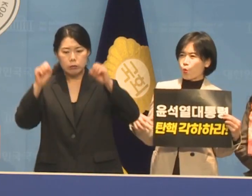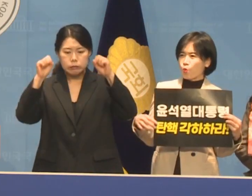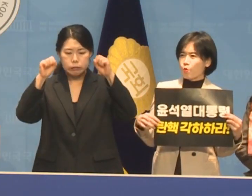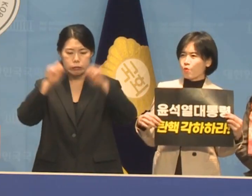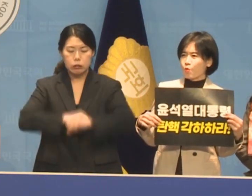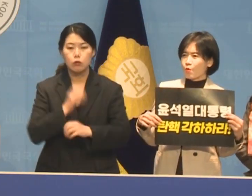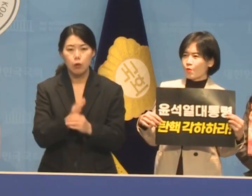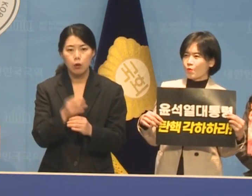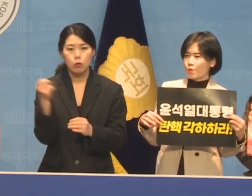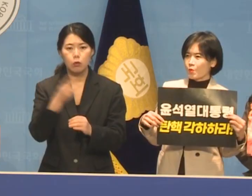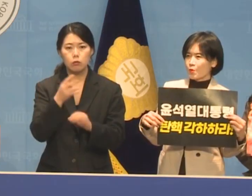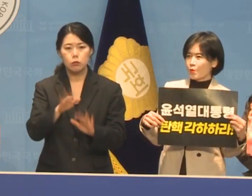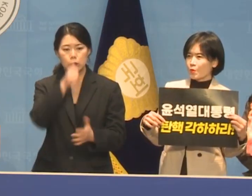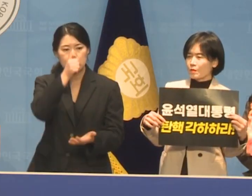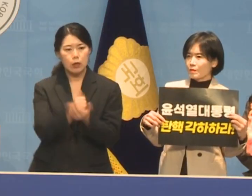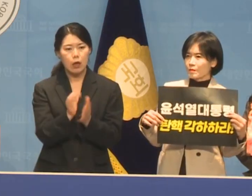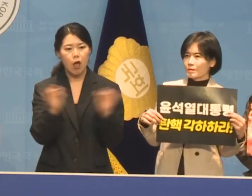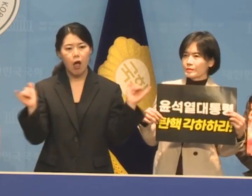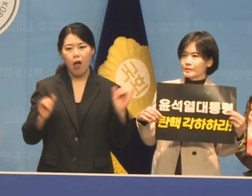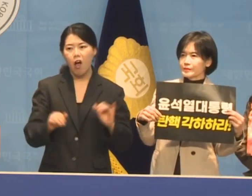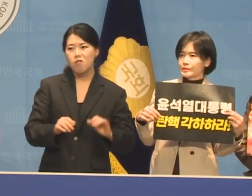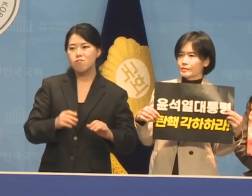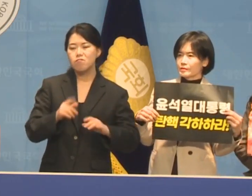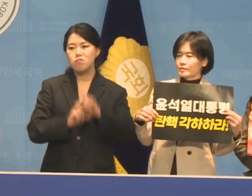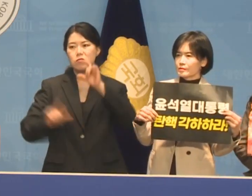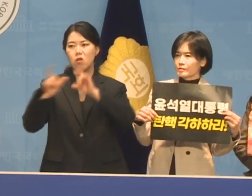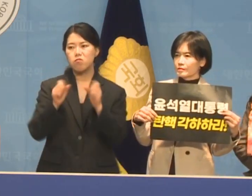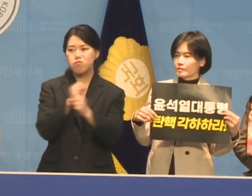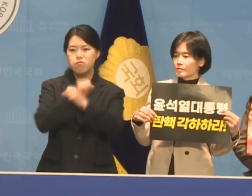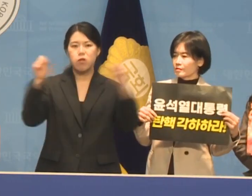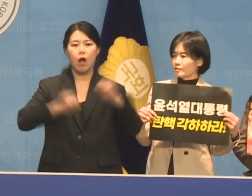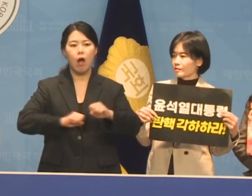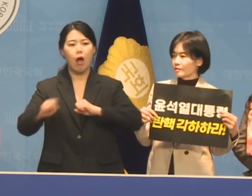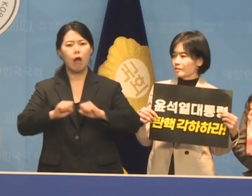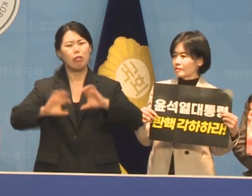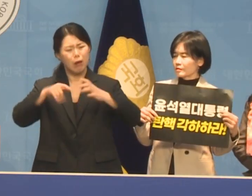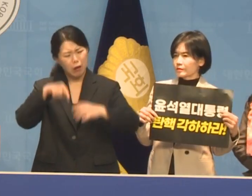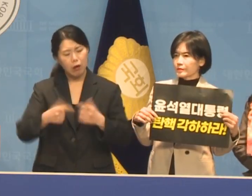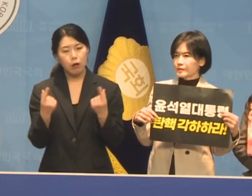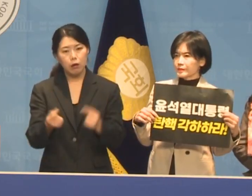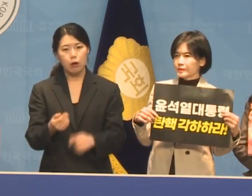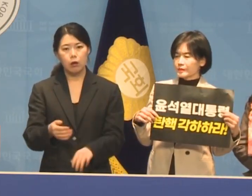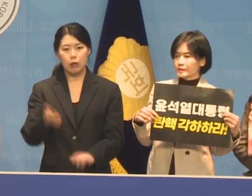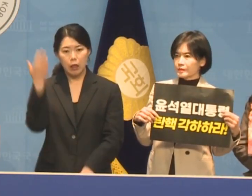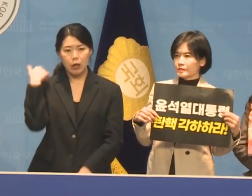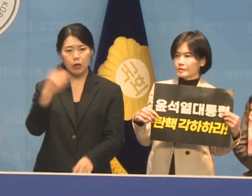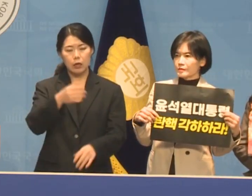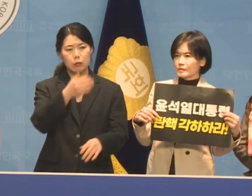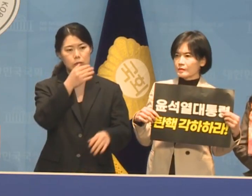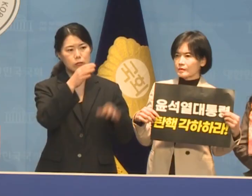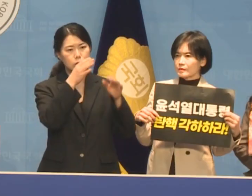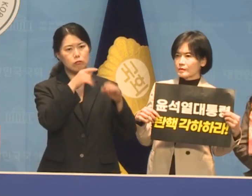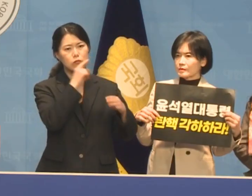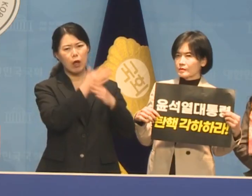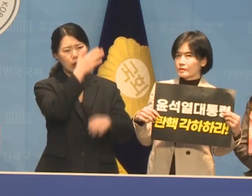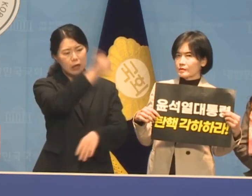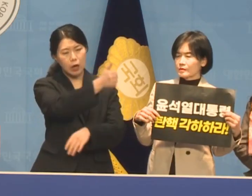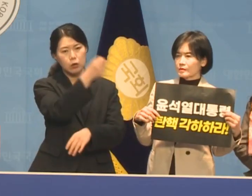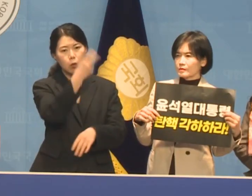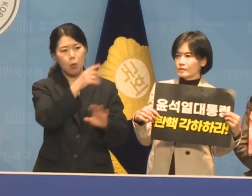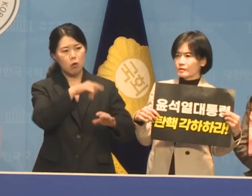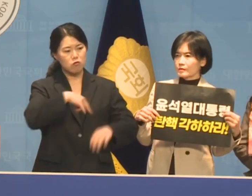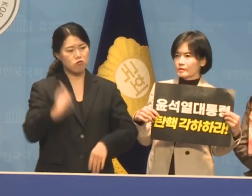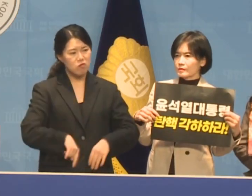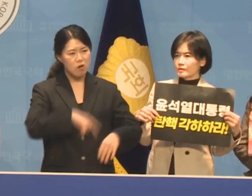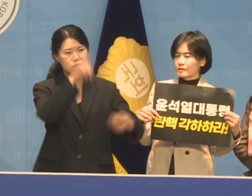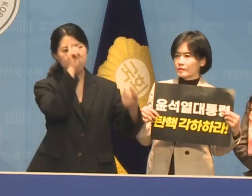있고 범법자들이 활개치는 그런 나라가 되지 않았습니까? 한때 김일성과 공산주의를 추종하고 중국